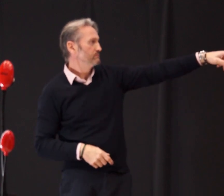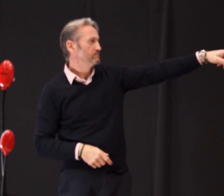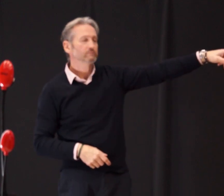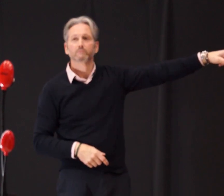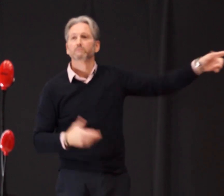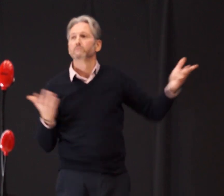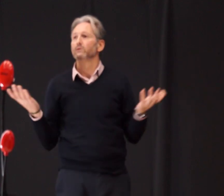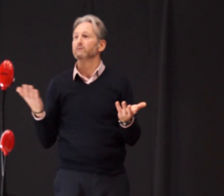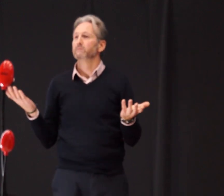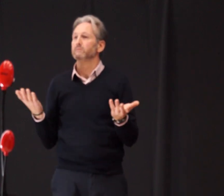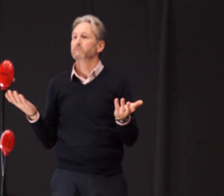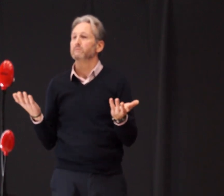Ce signe-là.